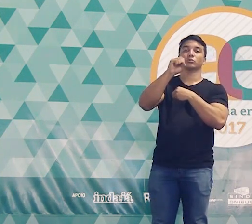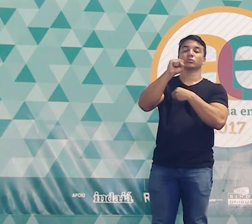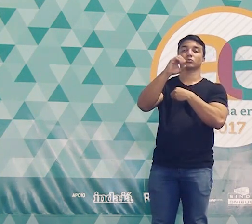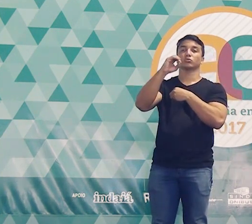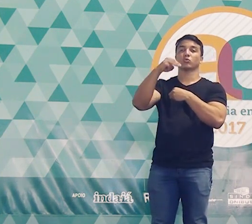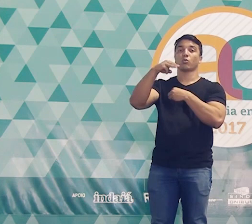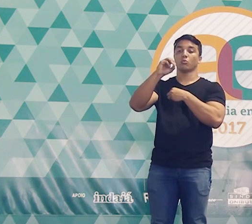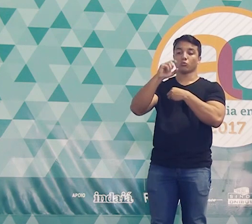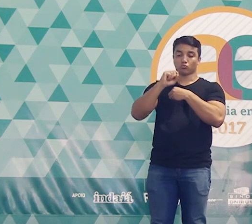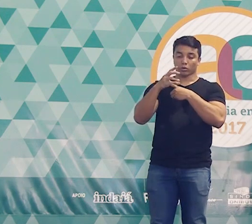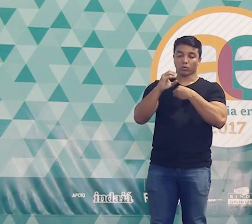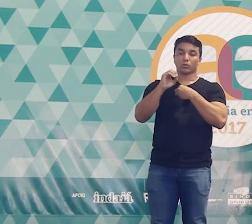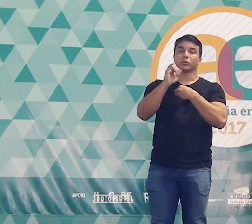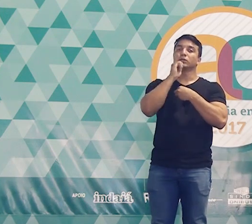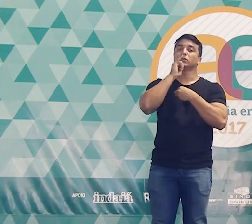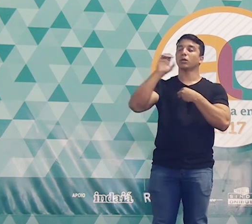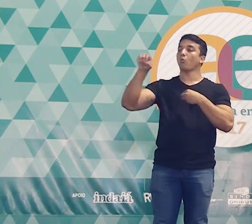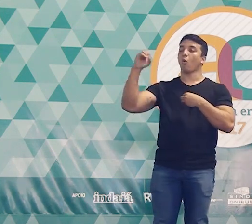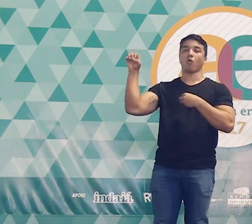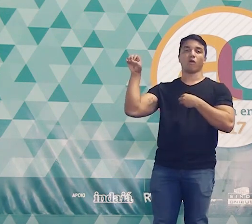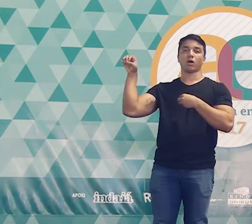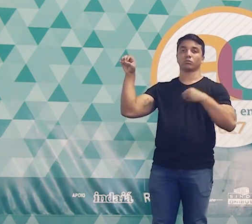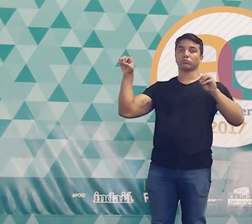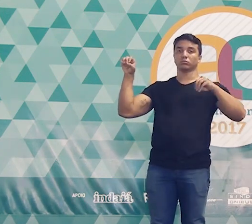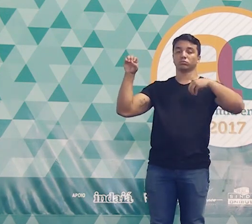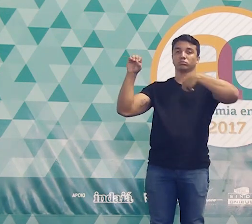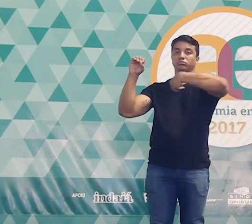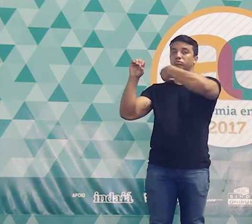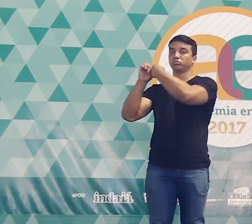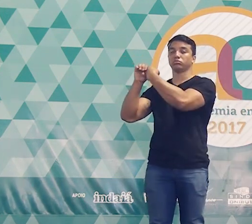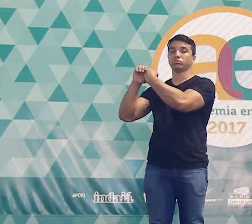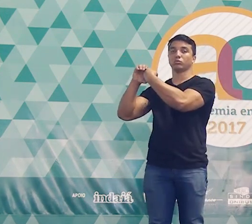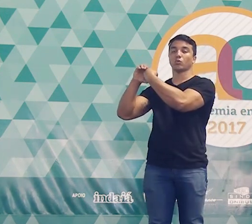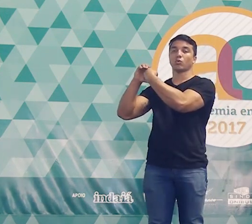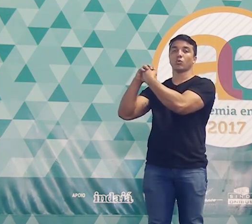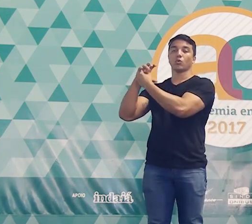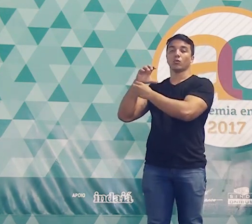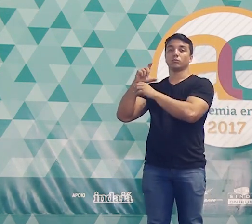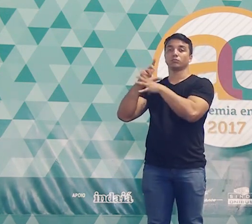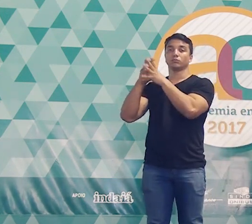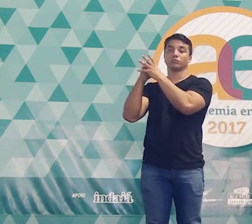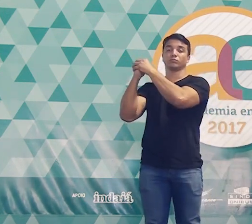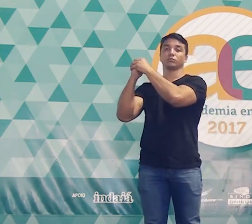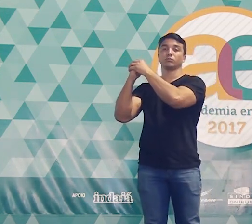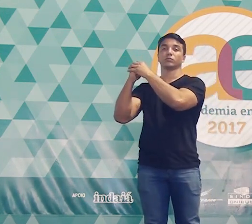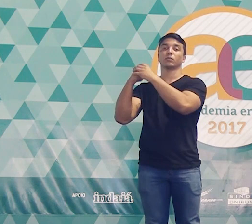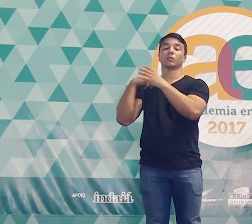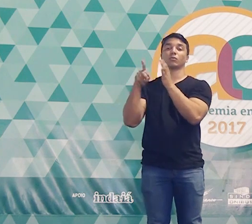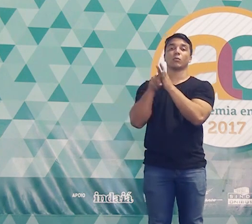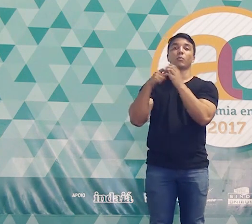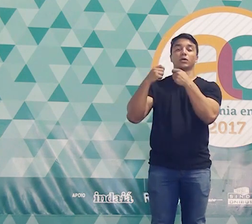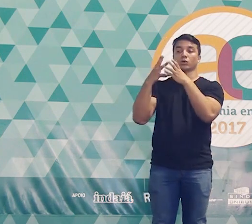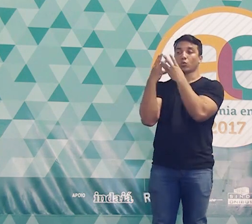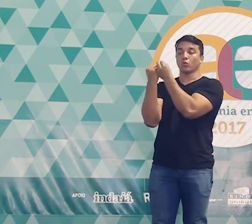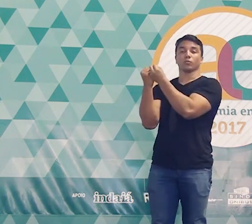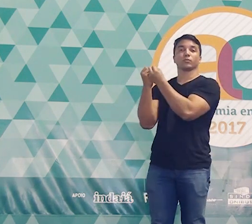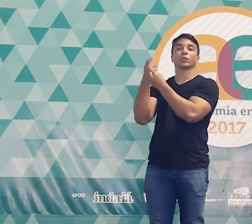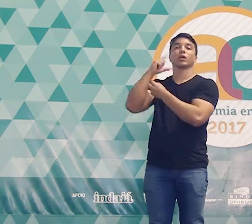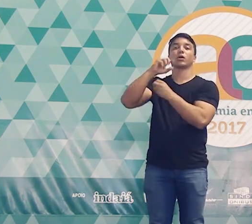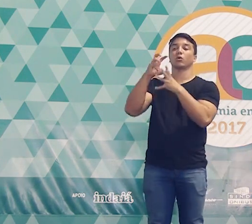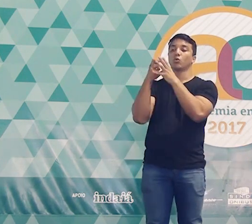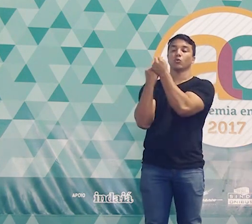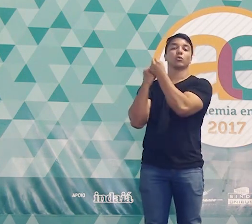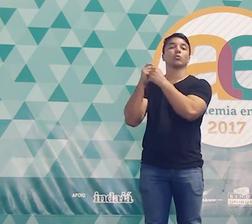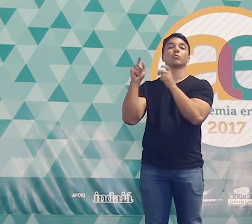por fecundar o óvulo. O óvulo ele é formado de várias camadas celulares que ele precisa ser digerido. Quem vai digerir